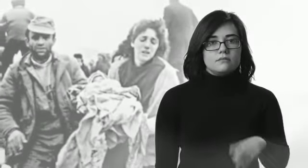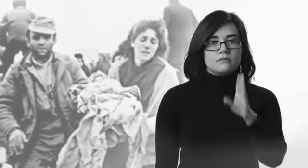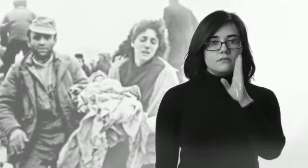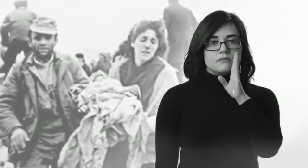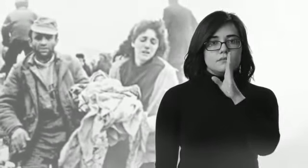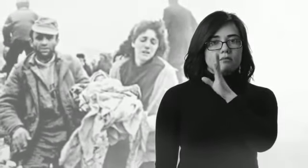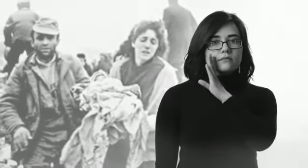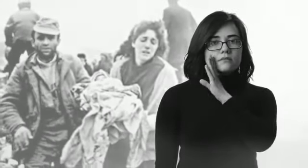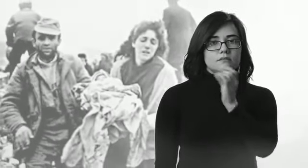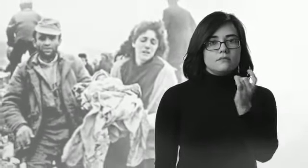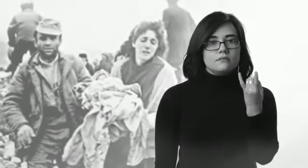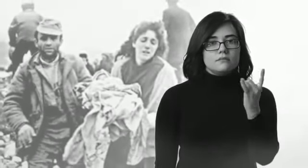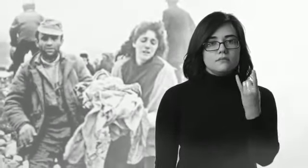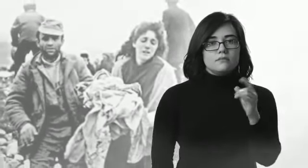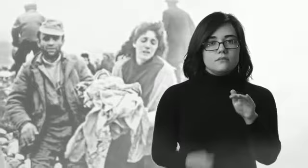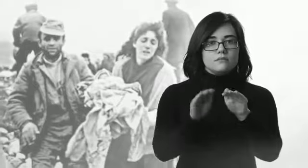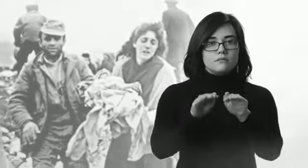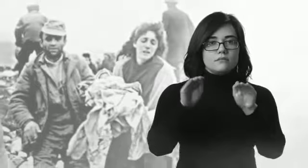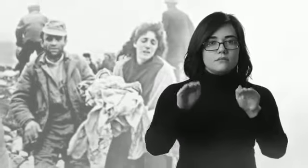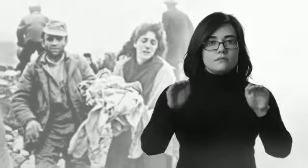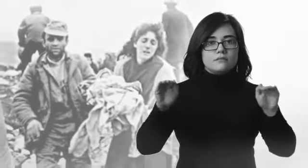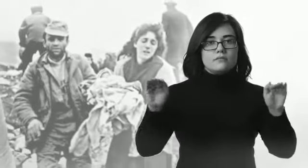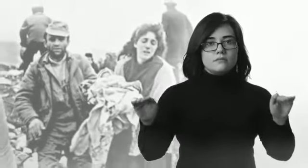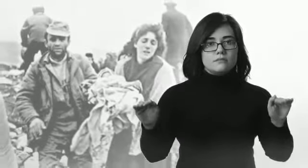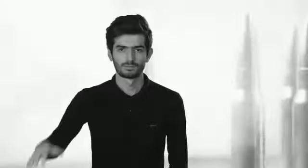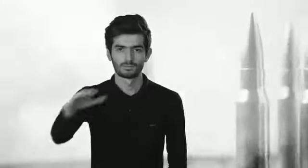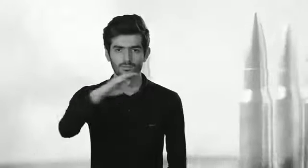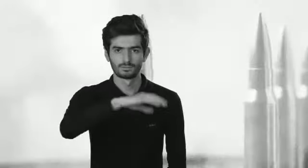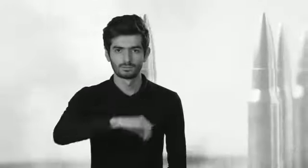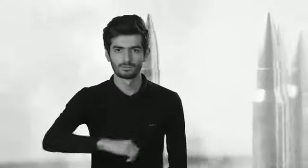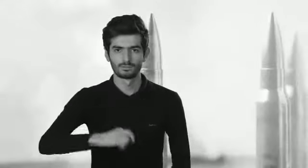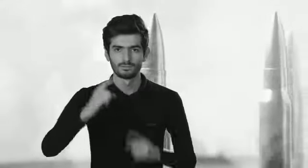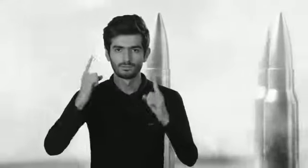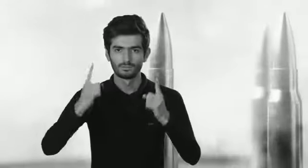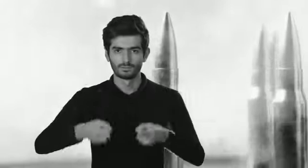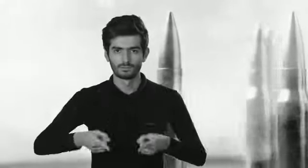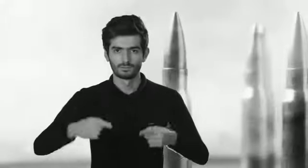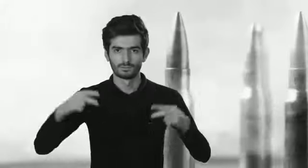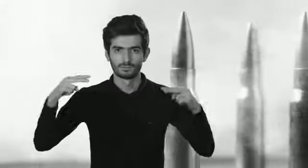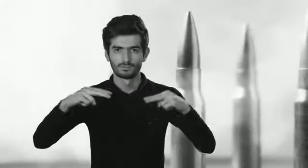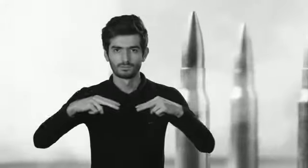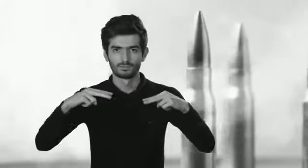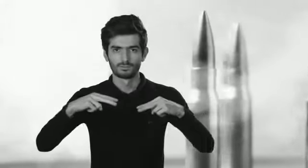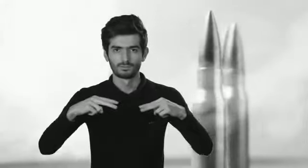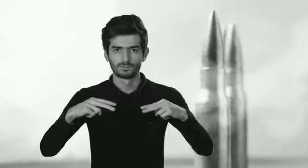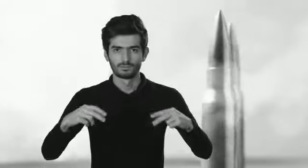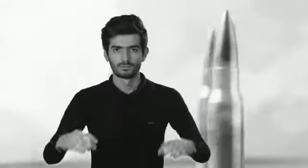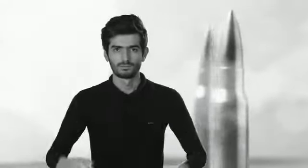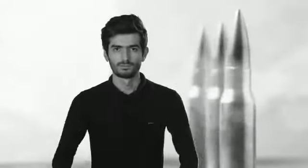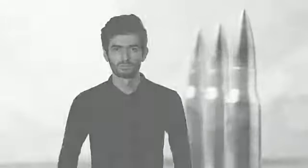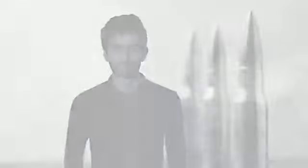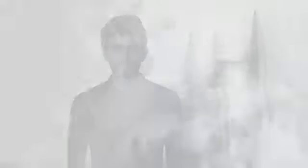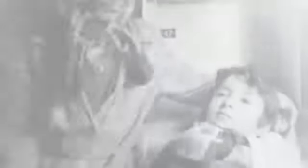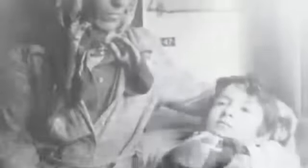Qırıldı analar, uşaqlar, hər kəs şahid ola